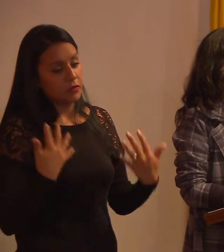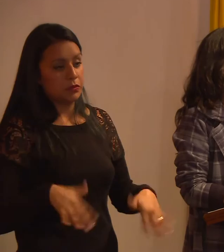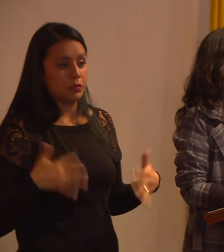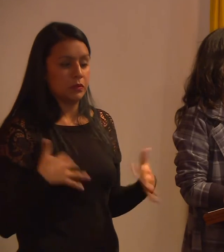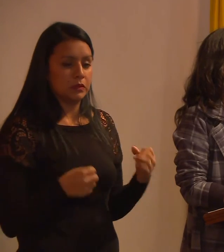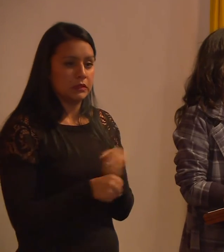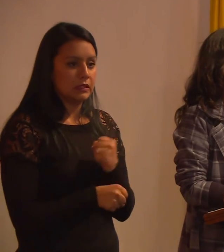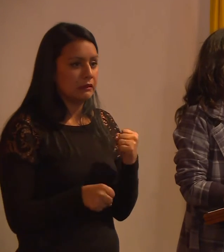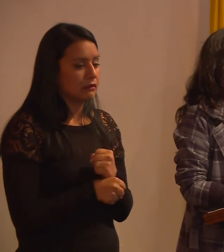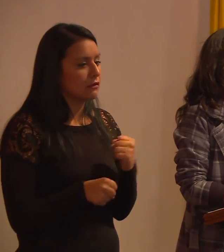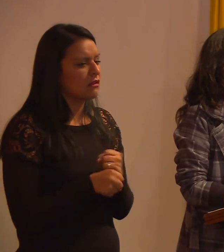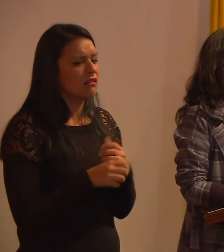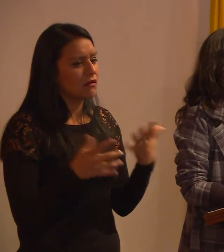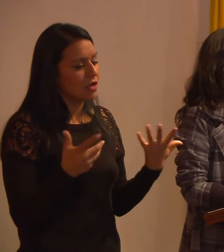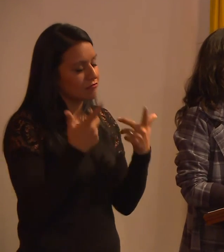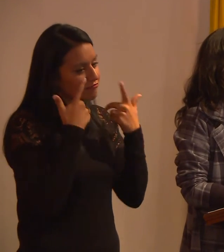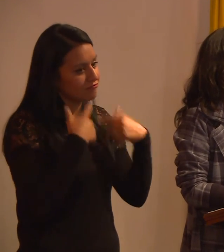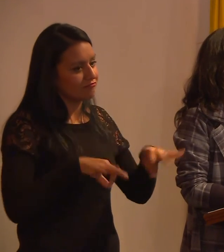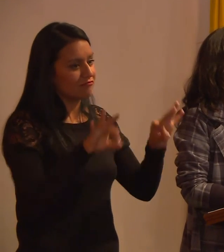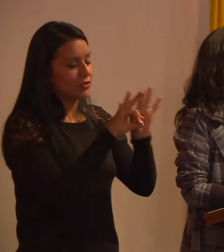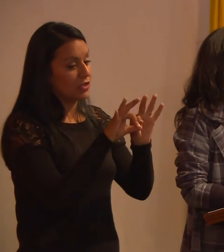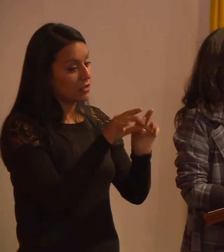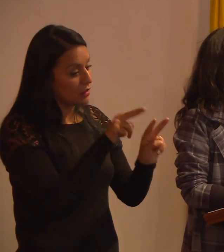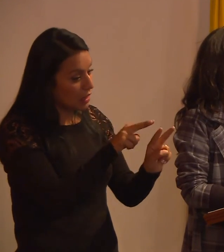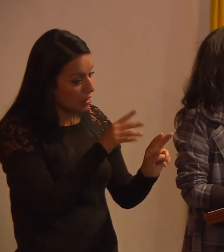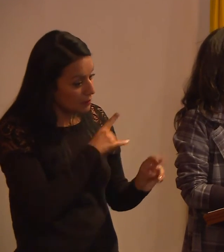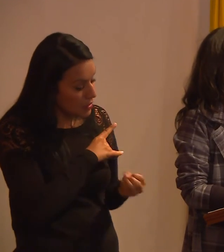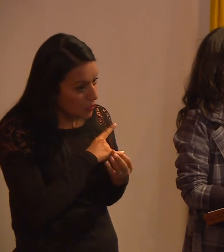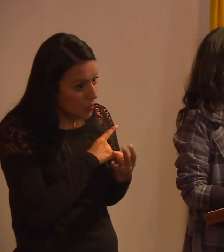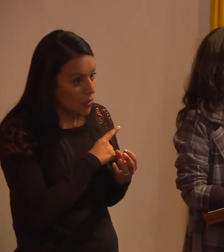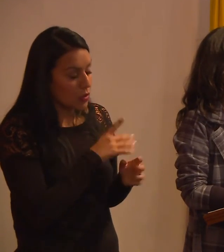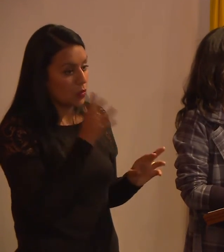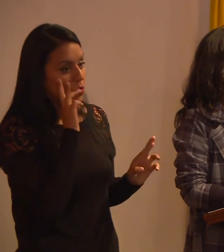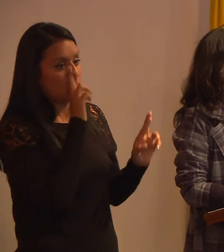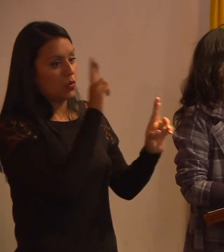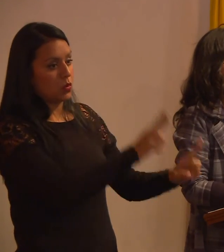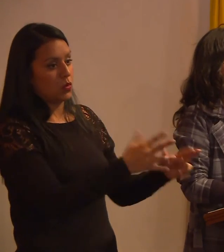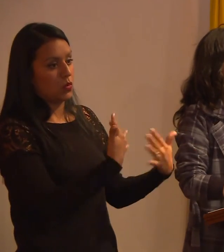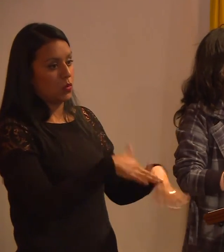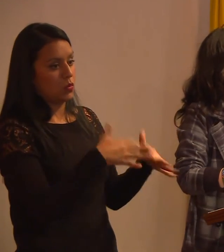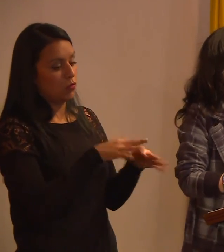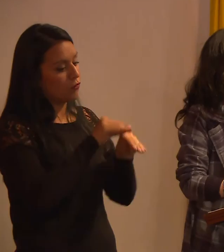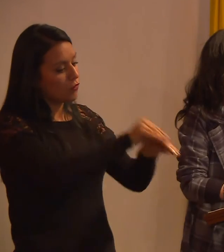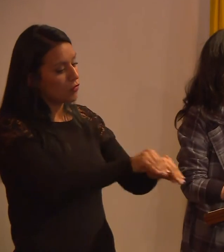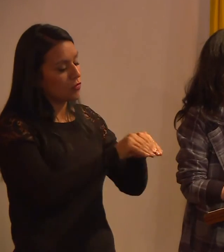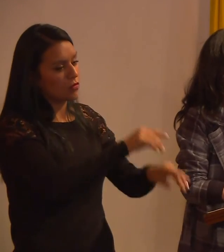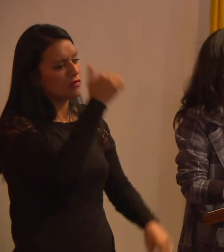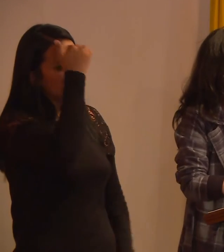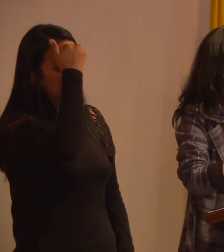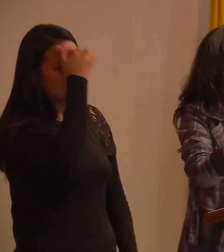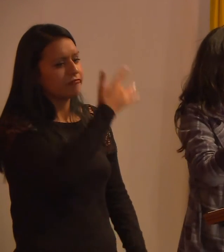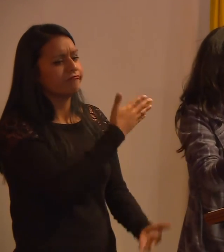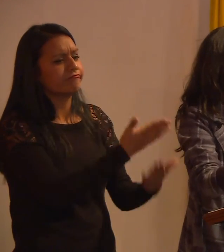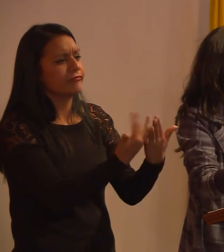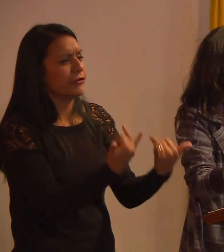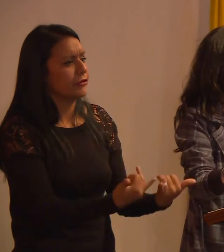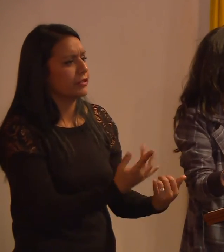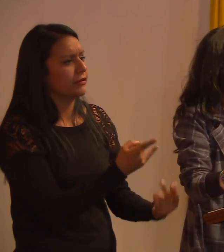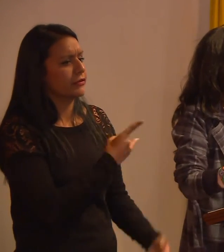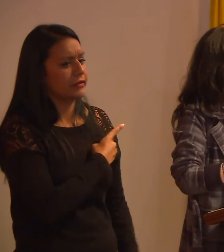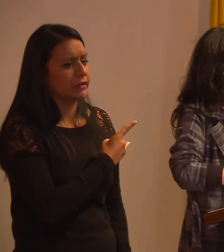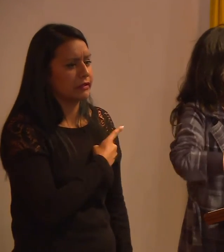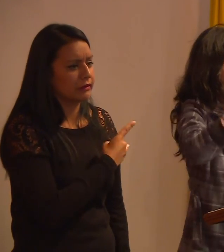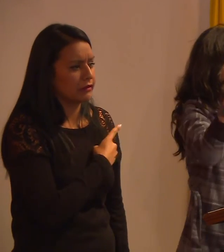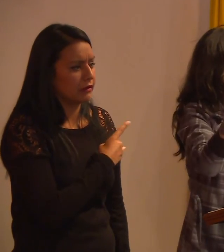importante es que nosotros tengamos un protagonismo en el Sistema Nacional de Formación de Educadores, frente a lo que está pasando hoy con universidades como los